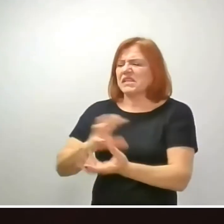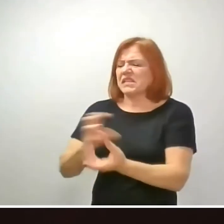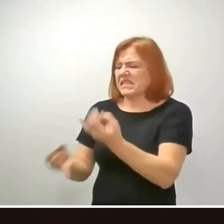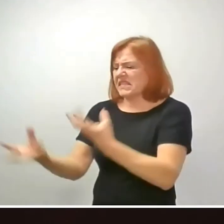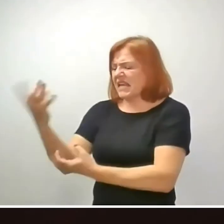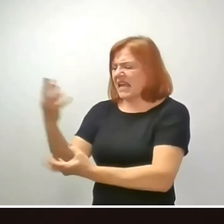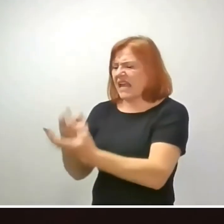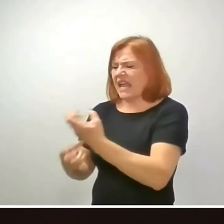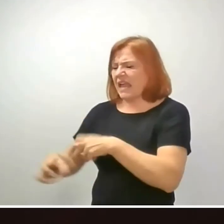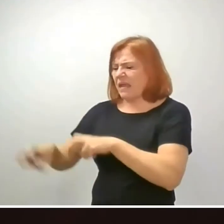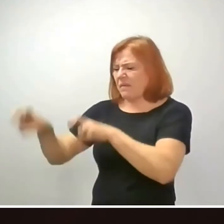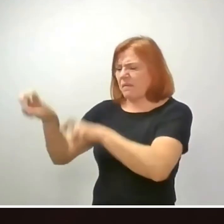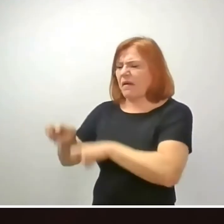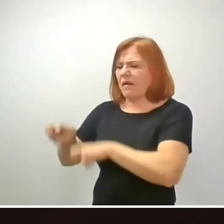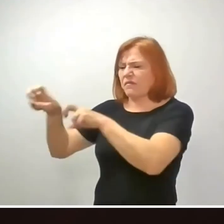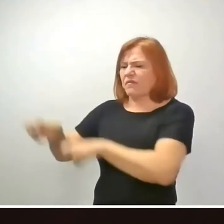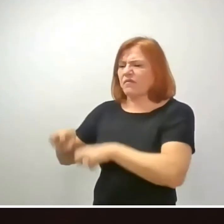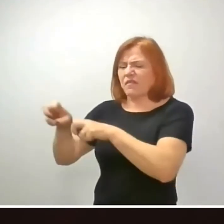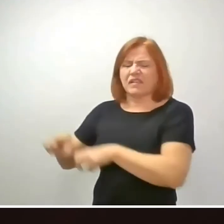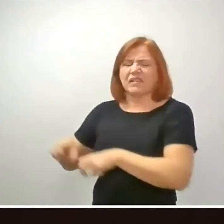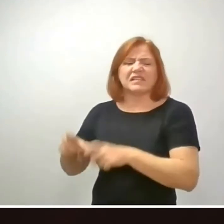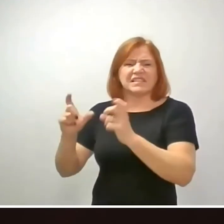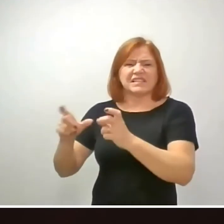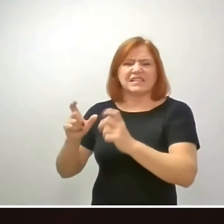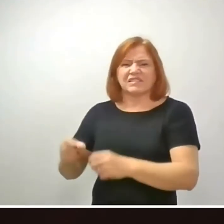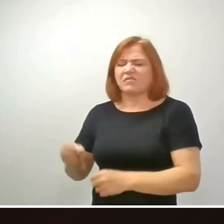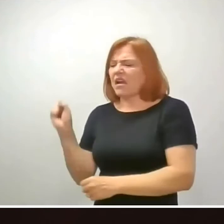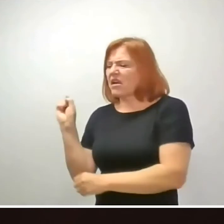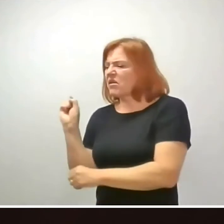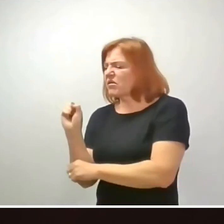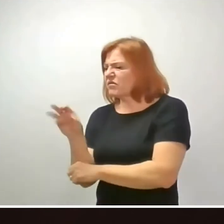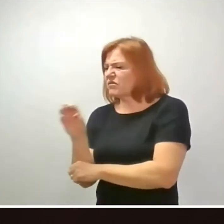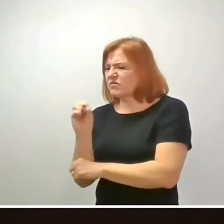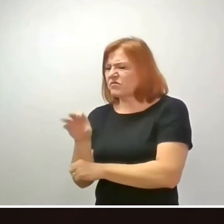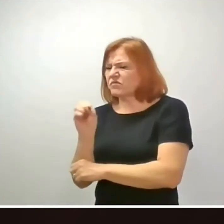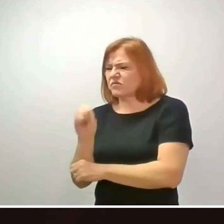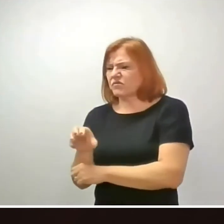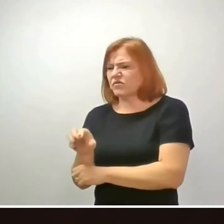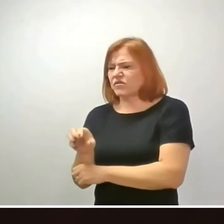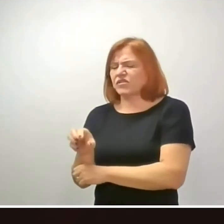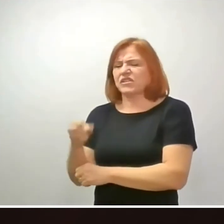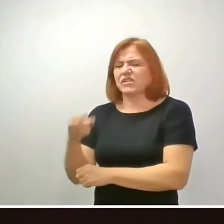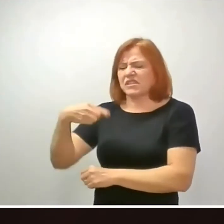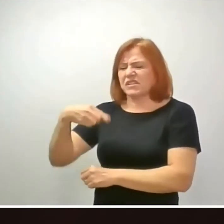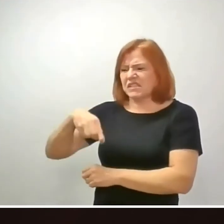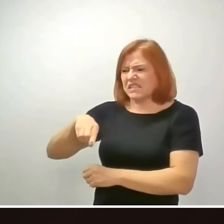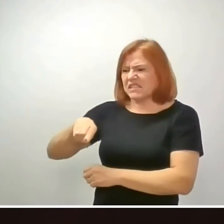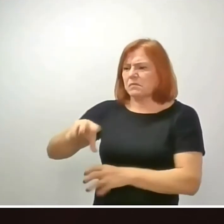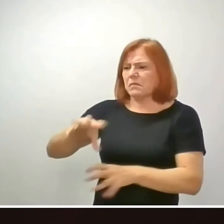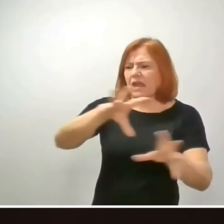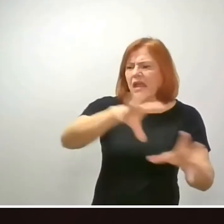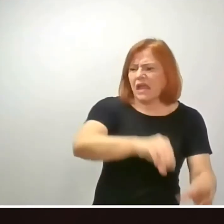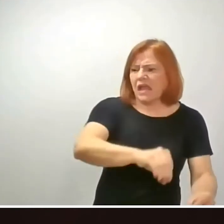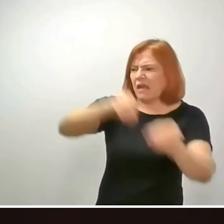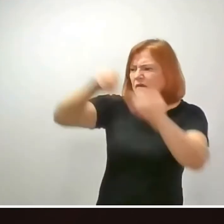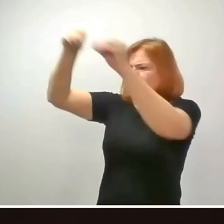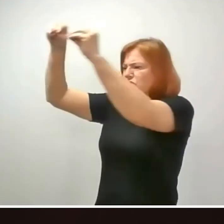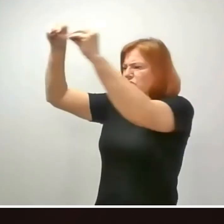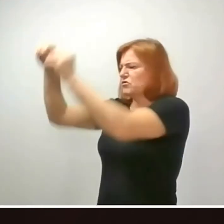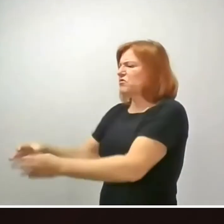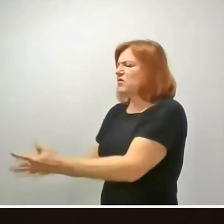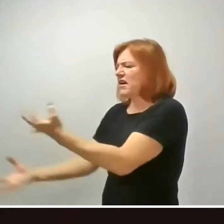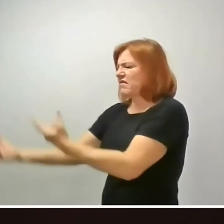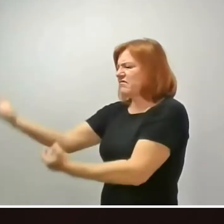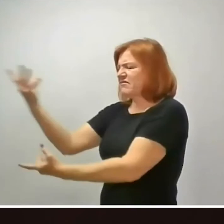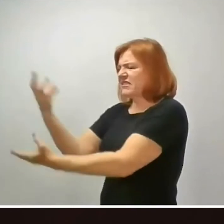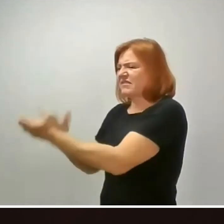seus habitantes fugiam, eram novamente lançados para dentro das chamas, matando assim camponeses